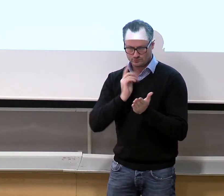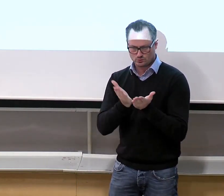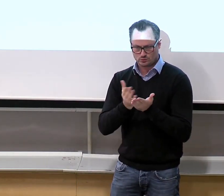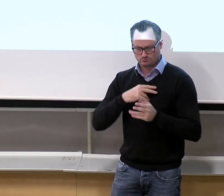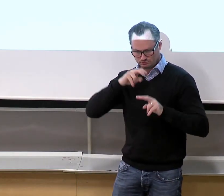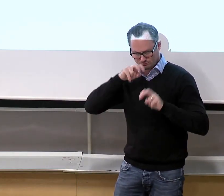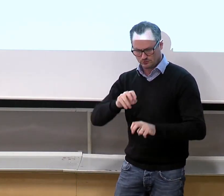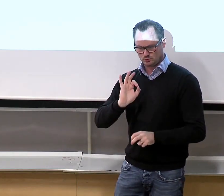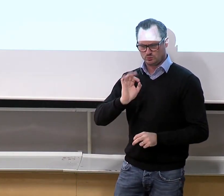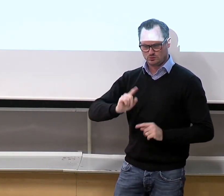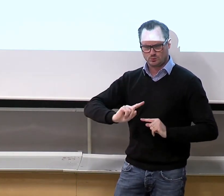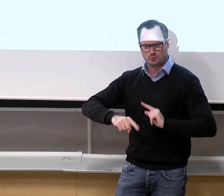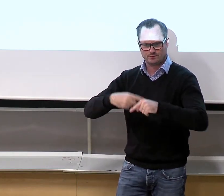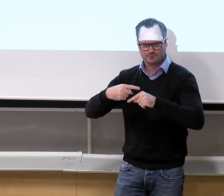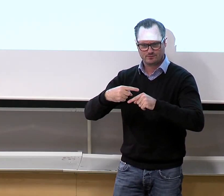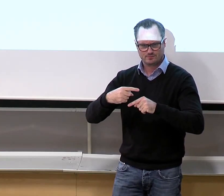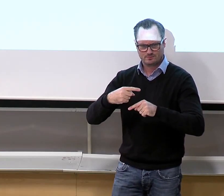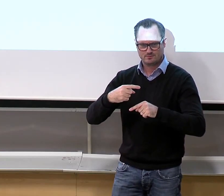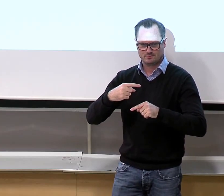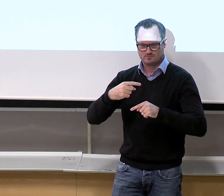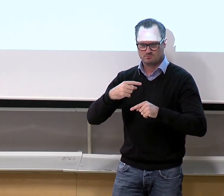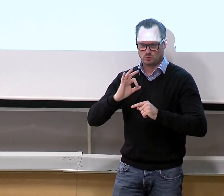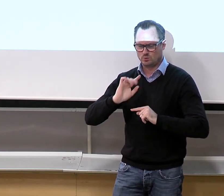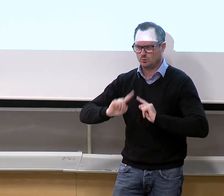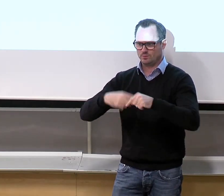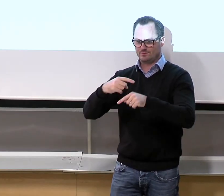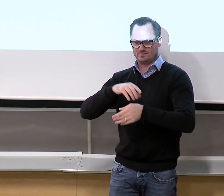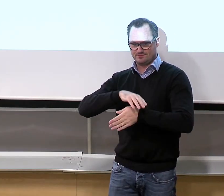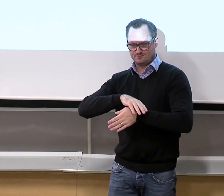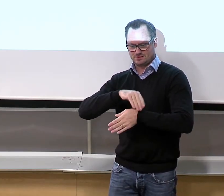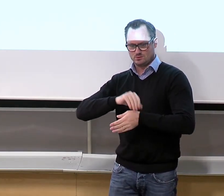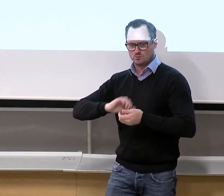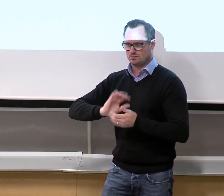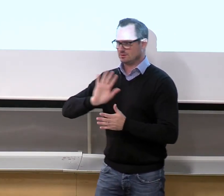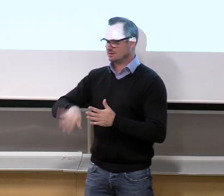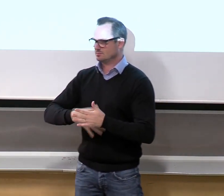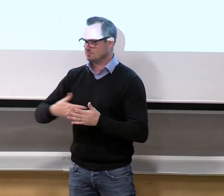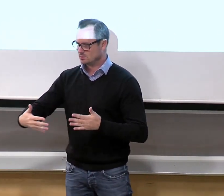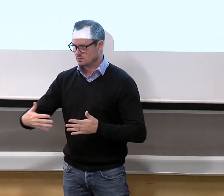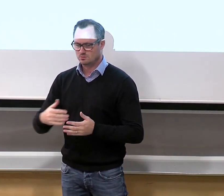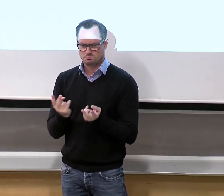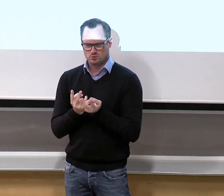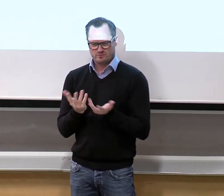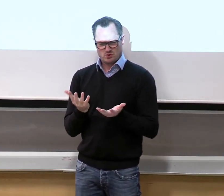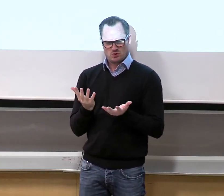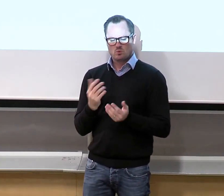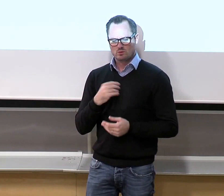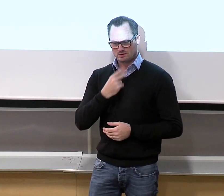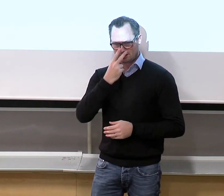elever som gått mellan femte och tionde klass. Och hur de utvecklar svenska och teckenspråk.